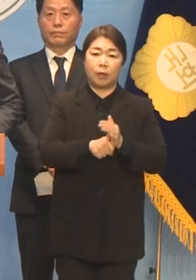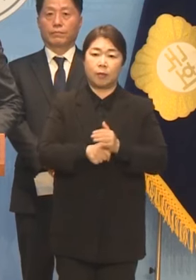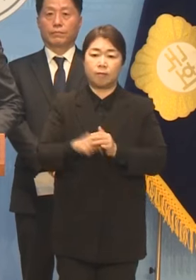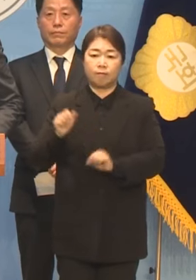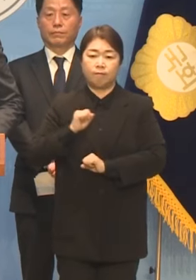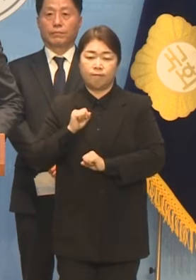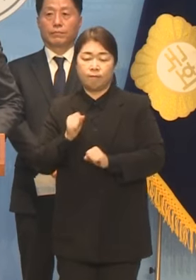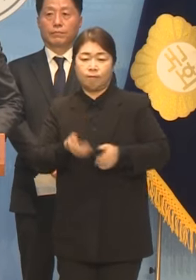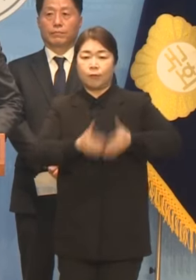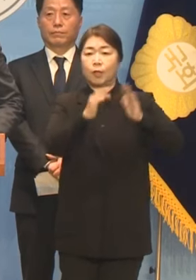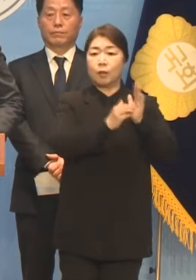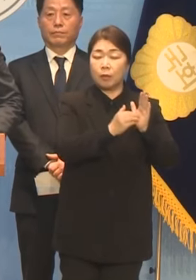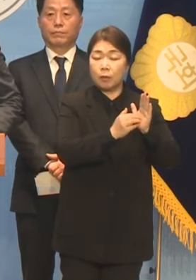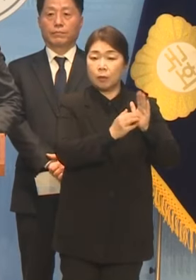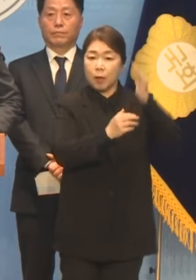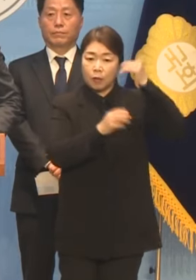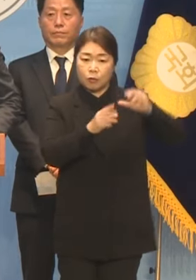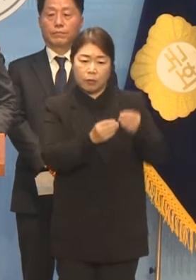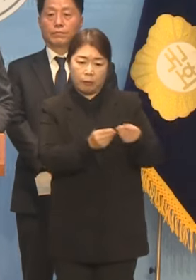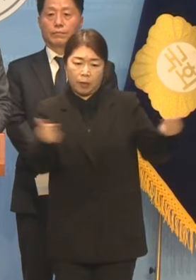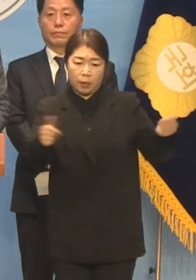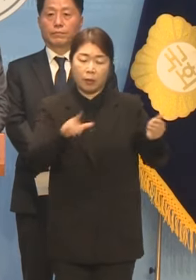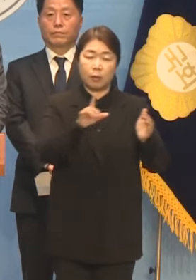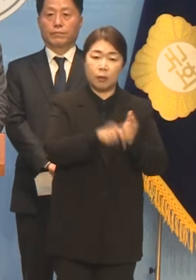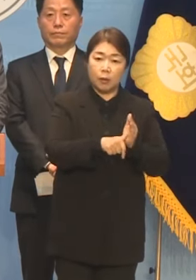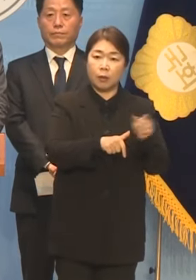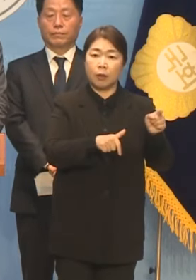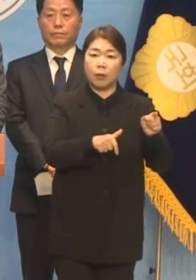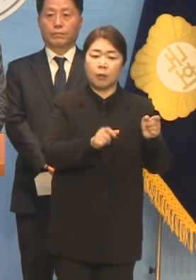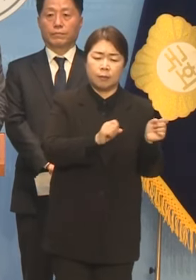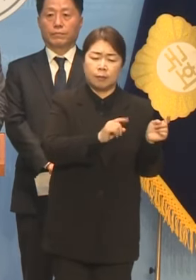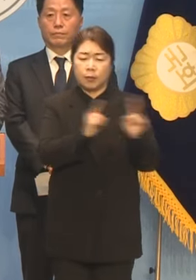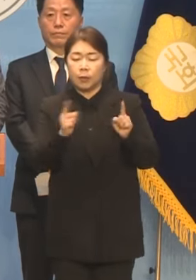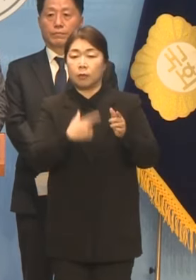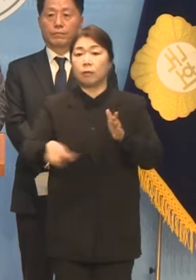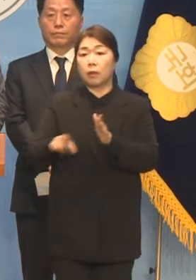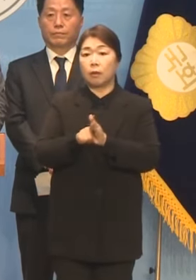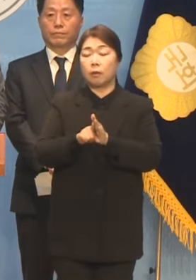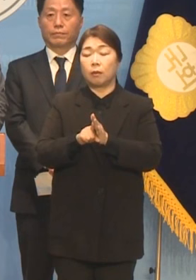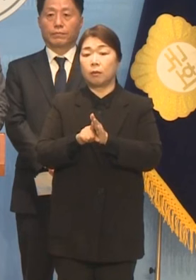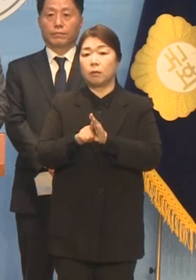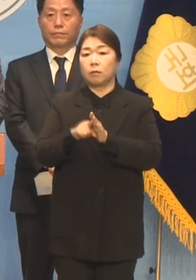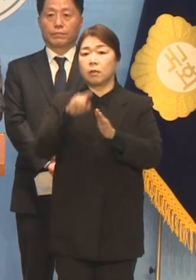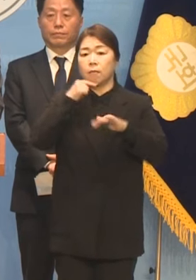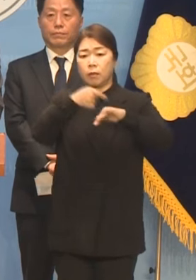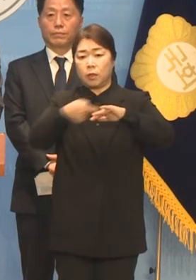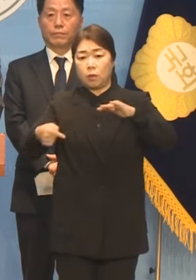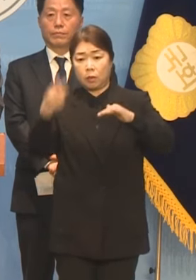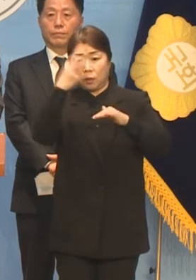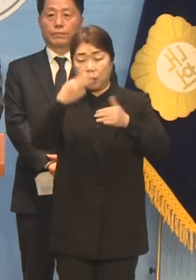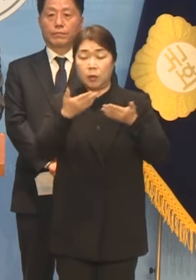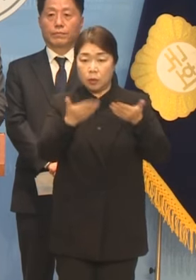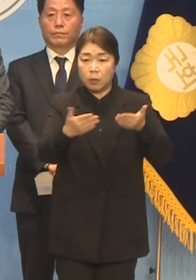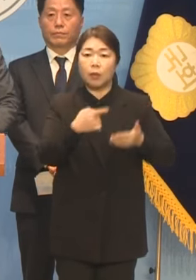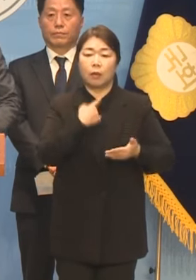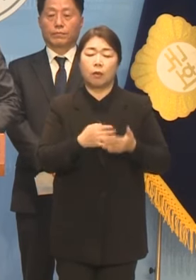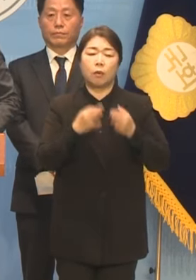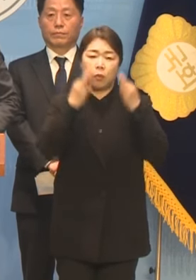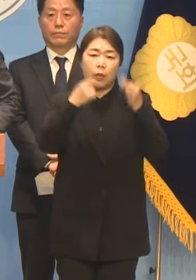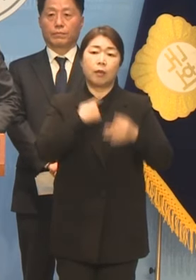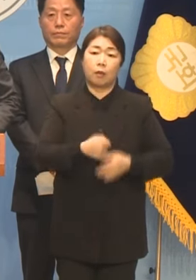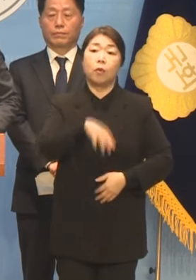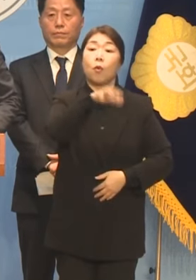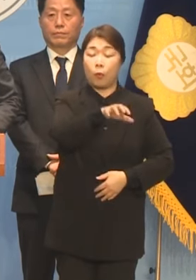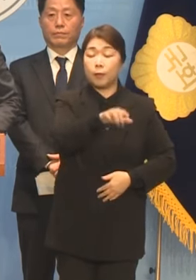우리나라가 정말 초토화 되던 그 민족이 꺼지는 순간에도 민족 자존을 지켜냈던 그런 도시입니다 제가이